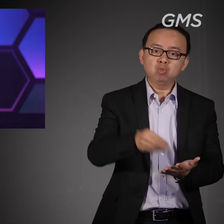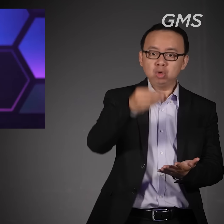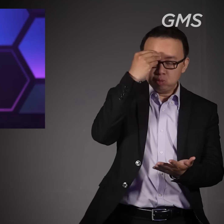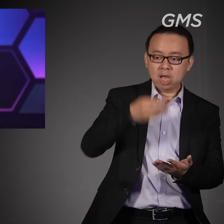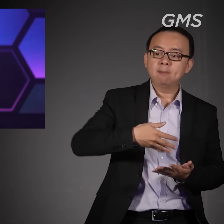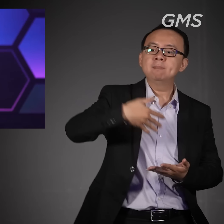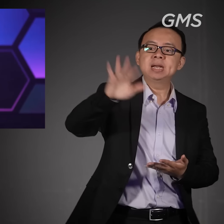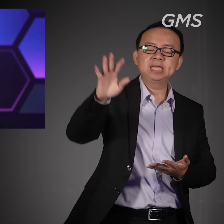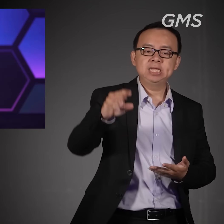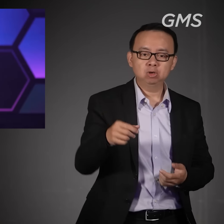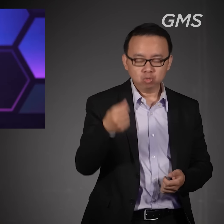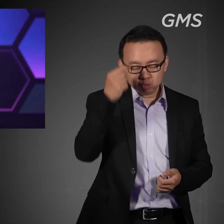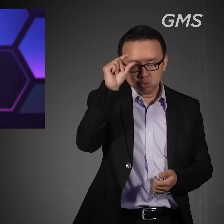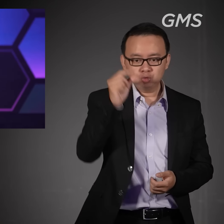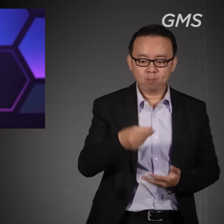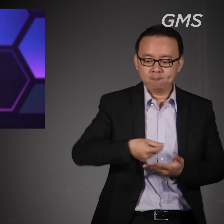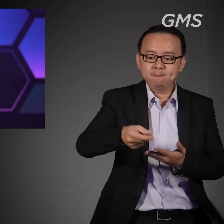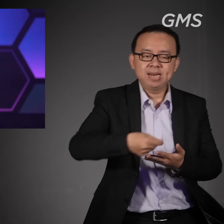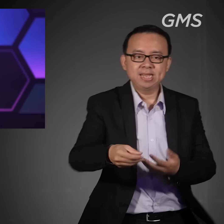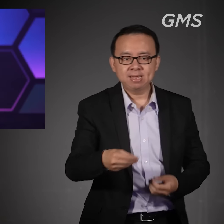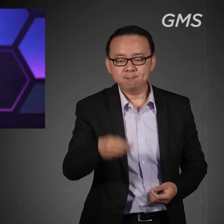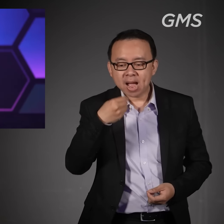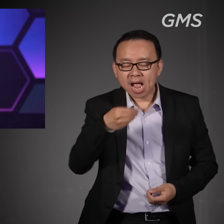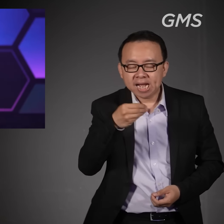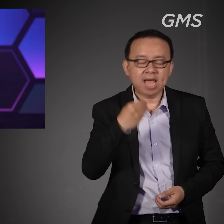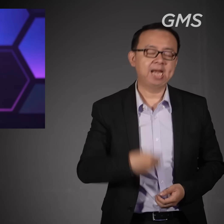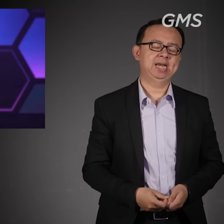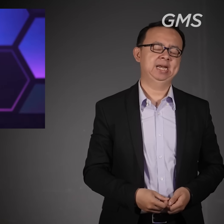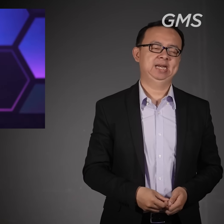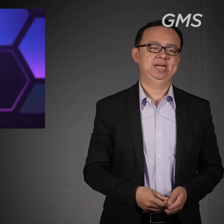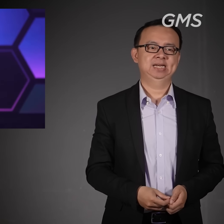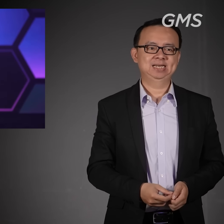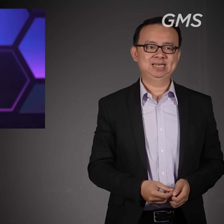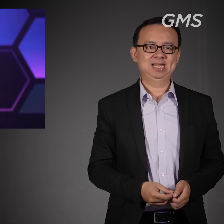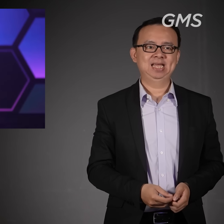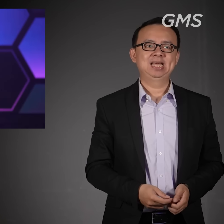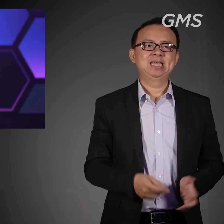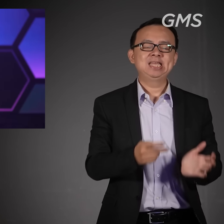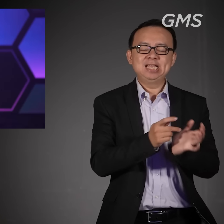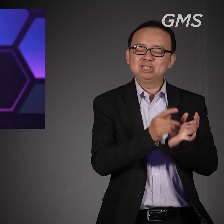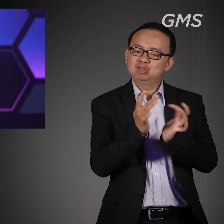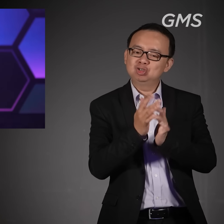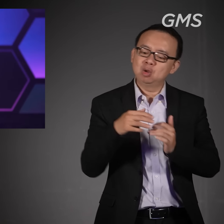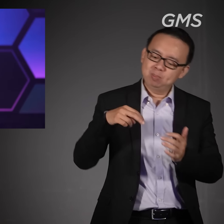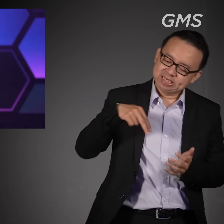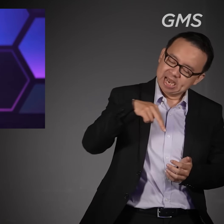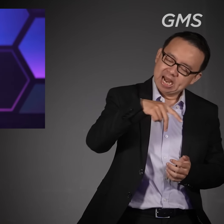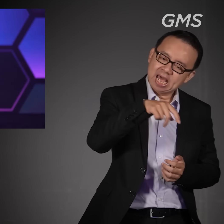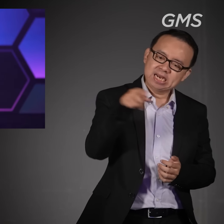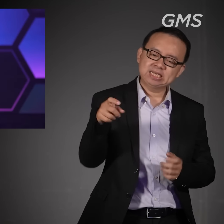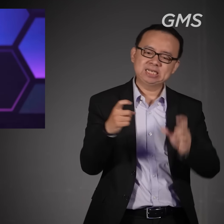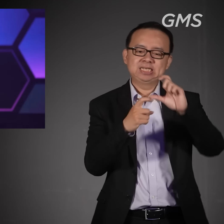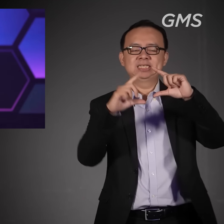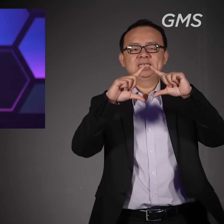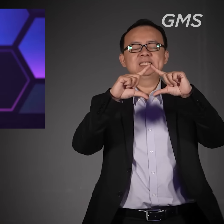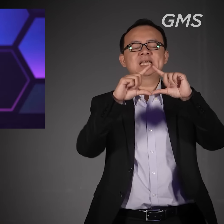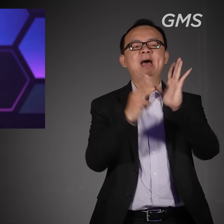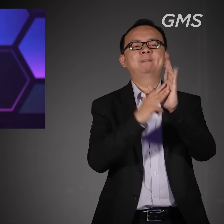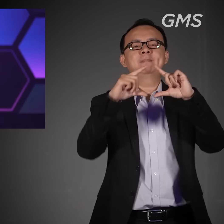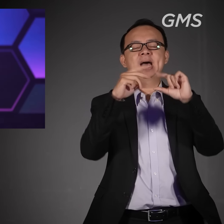makanan. Yesus dalam perjalanan Samaria itu kurang lebih di tengah. Yesus mau pergi dari ujung ke ujung,